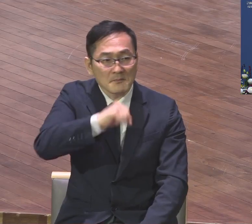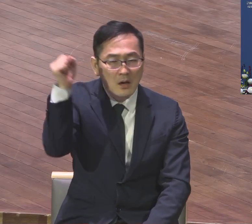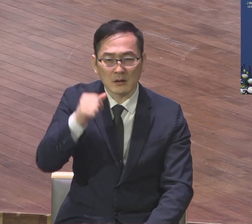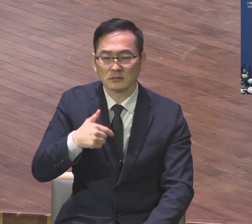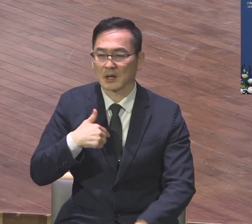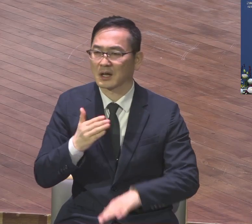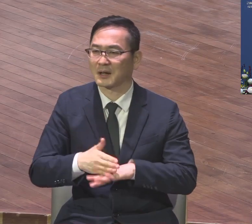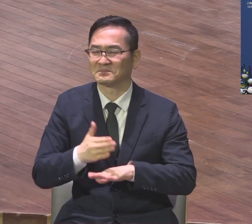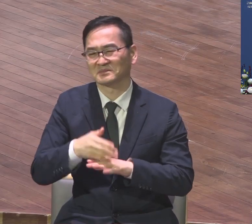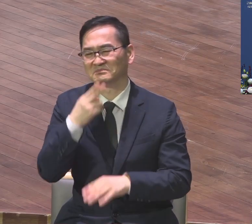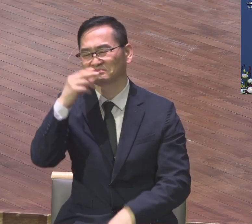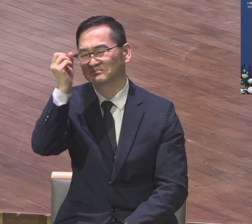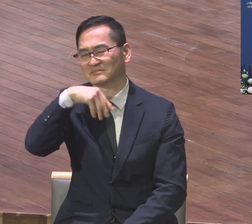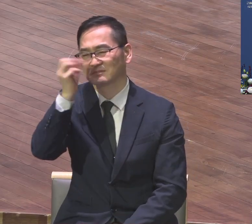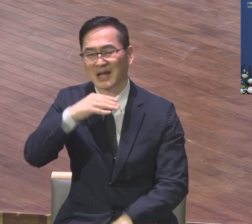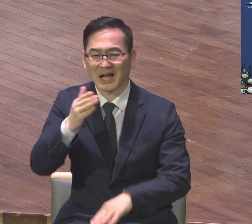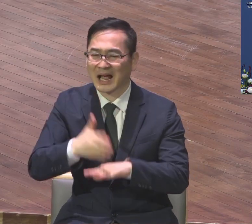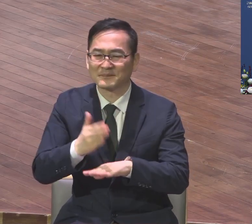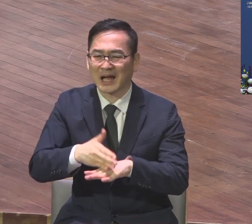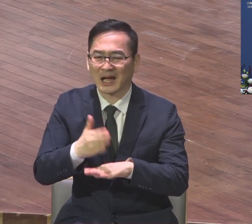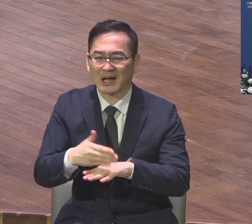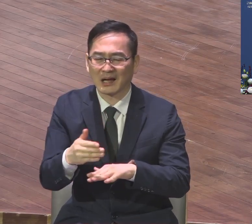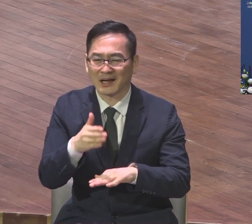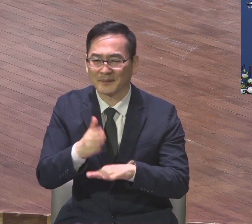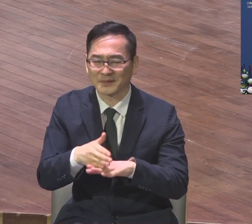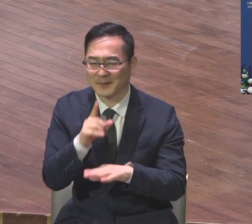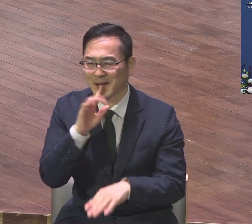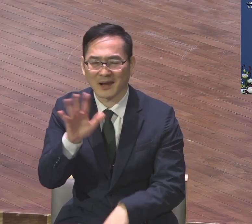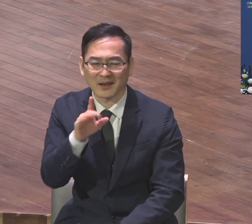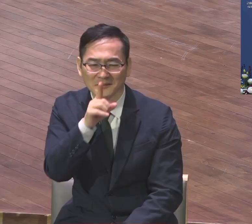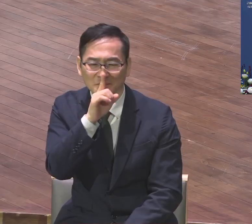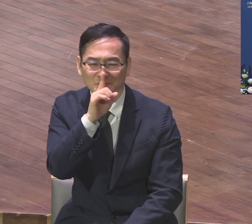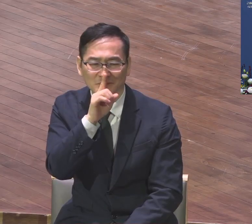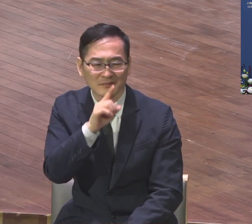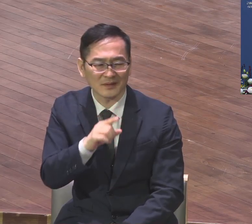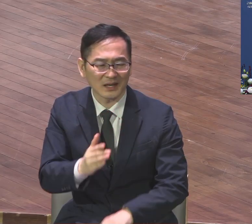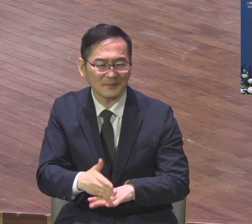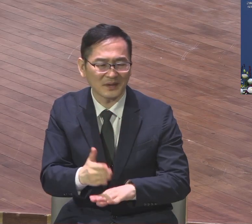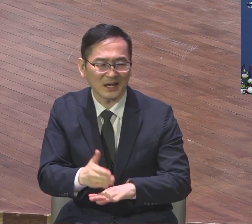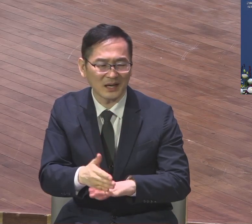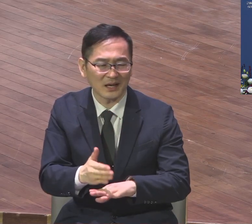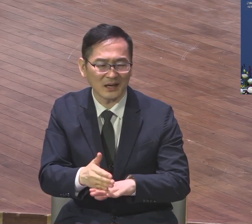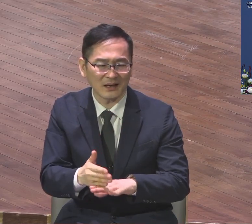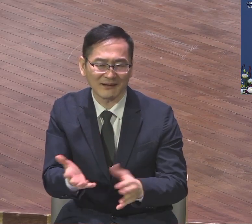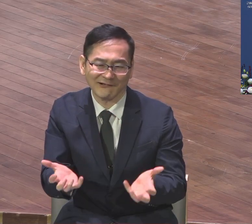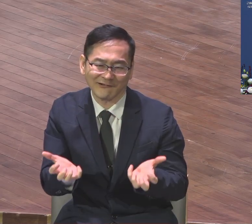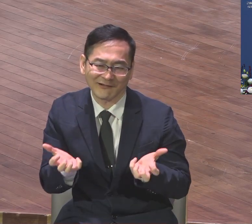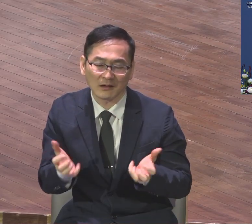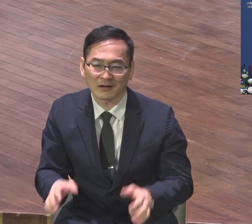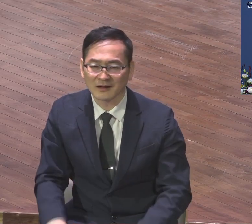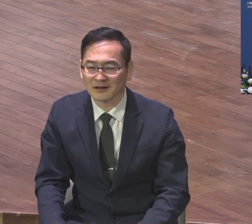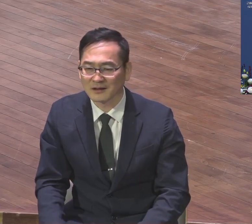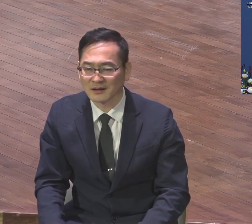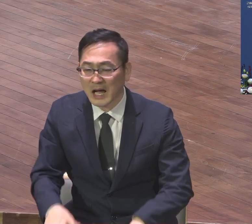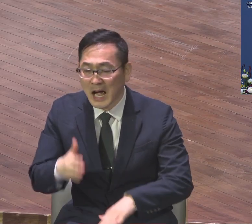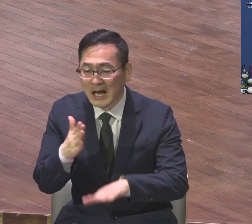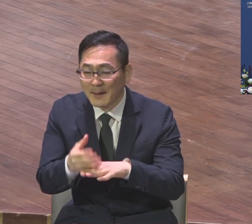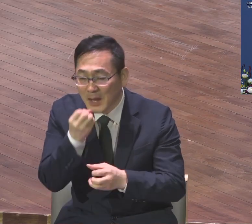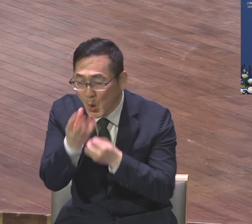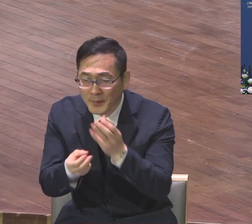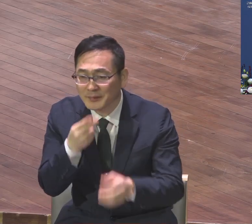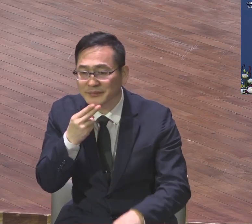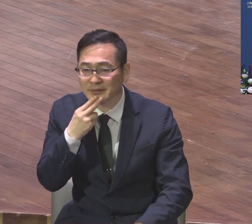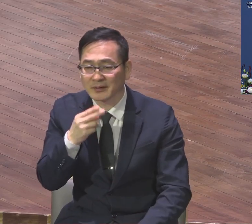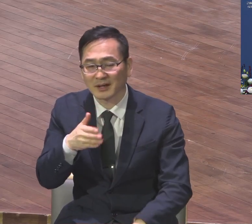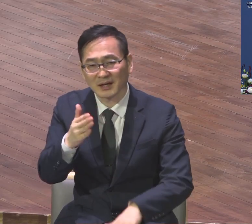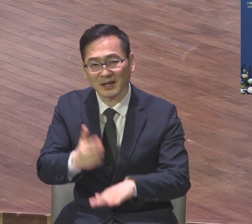감사라는 단어를 입 밖으로 안 되는 사람들도 있어요. 참 보통 사람 아니죠. 감사라는 말을 입